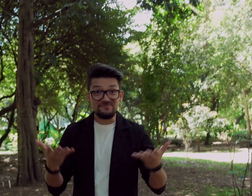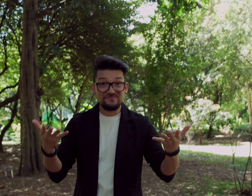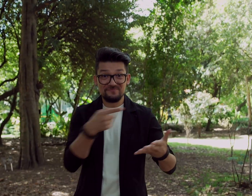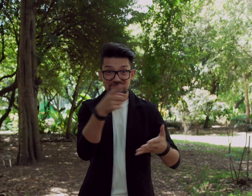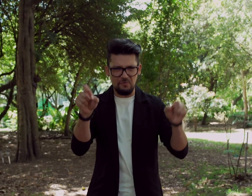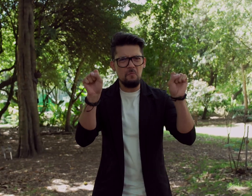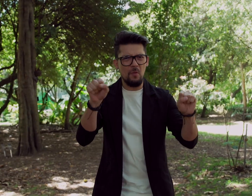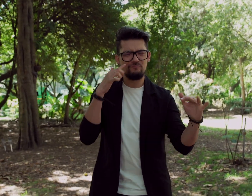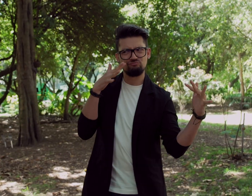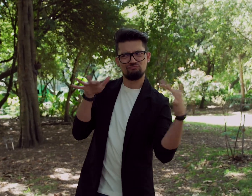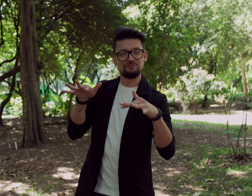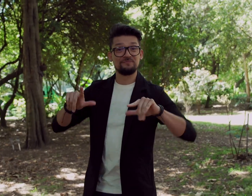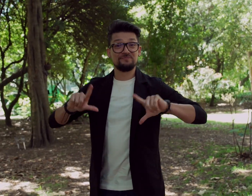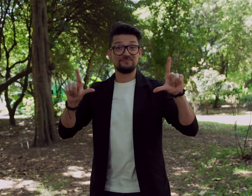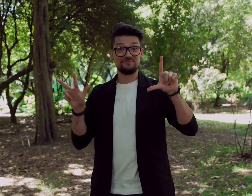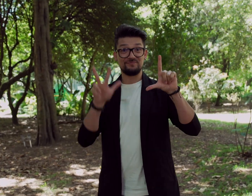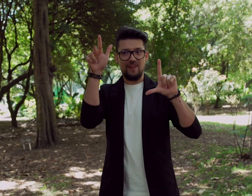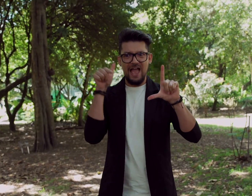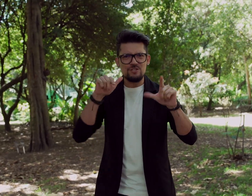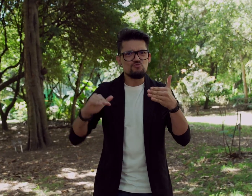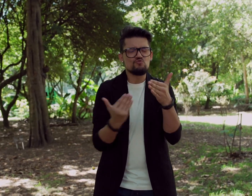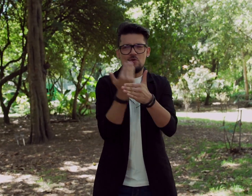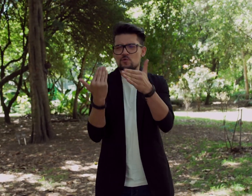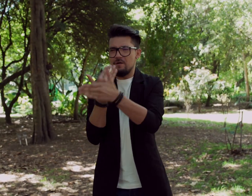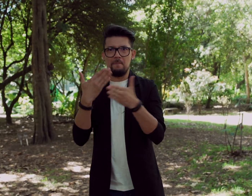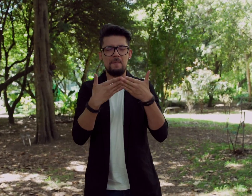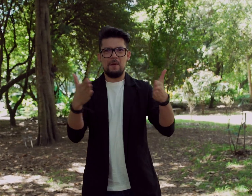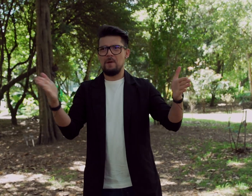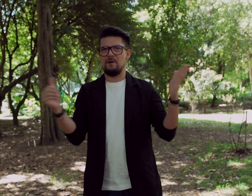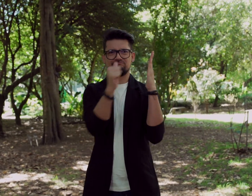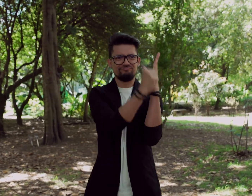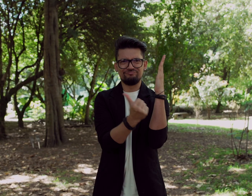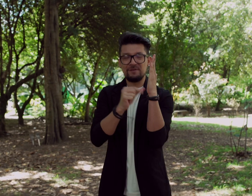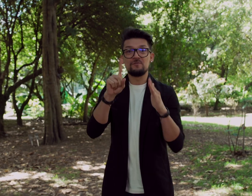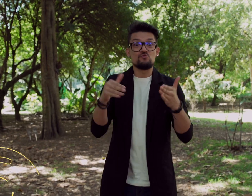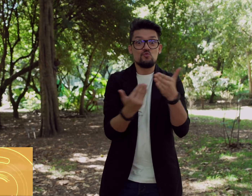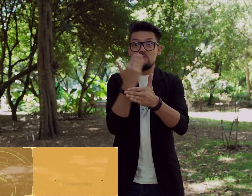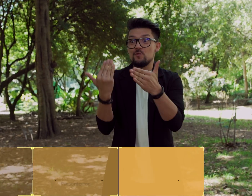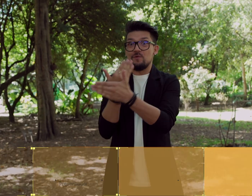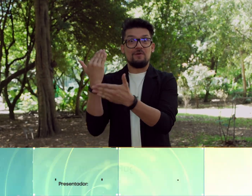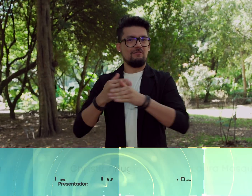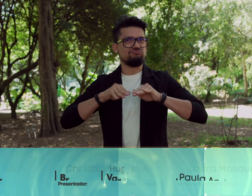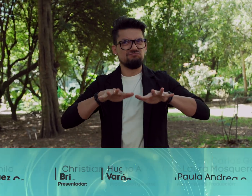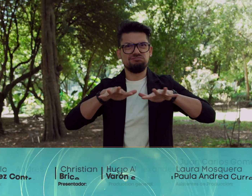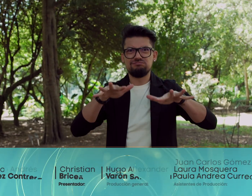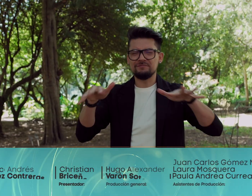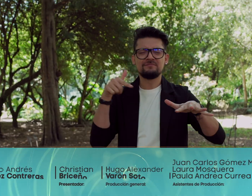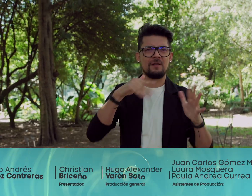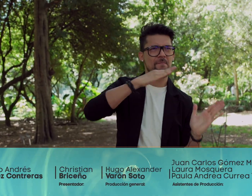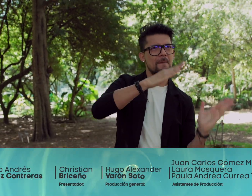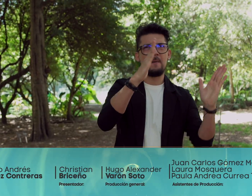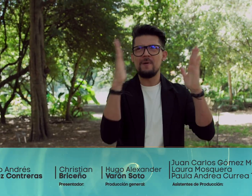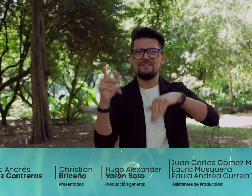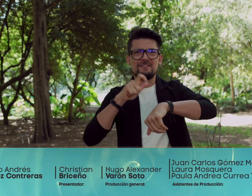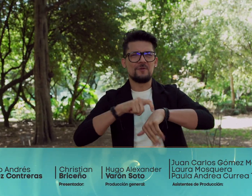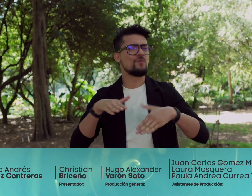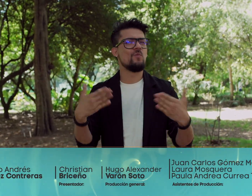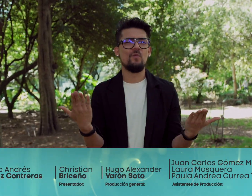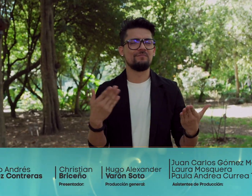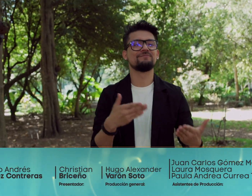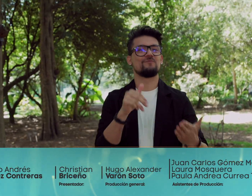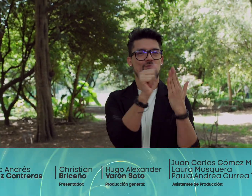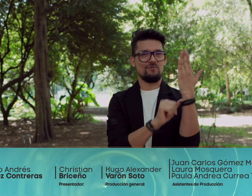podemos ver que Canal 13 este año 2023 viene con nuevos proyectos y nuevas tendencias como lo son